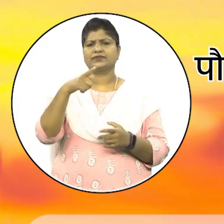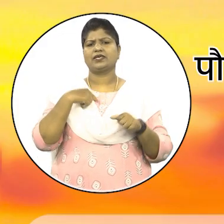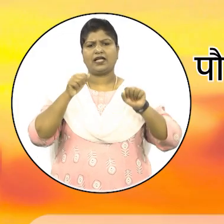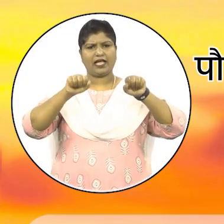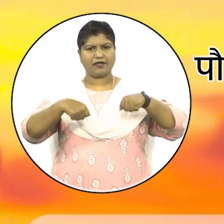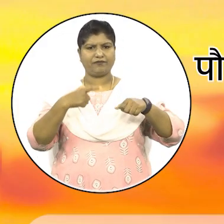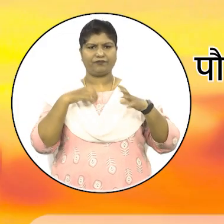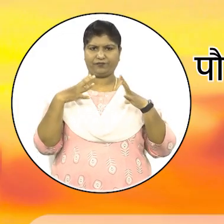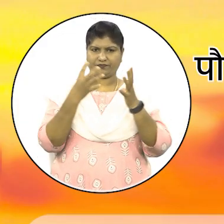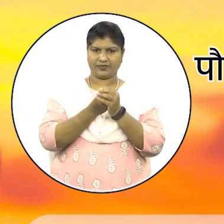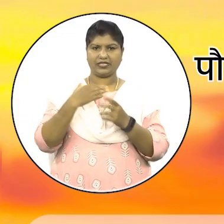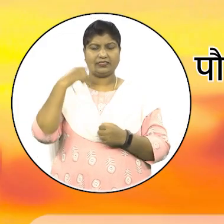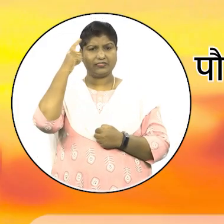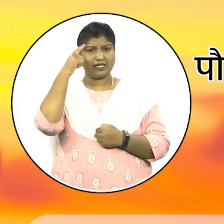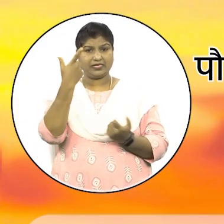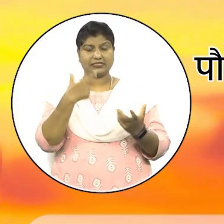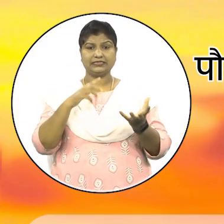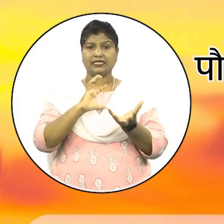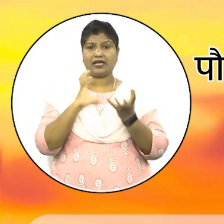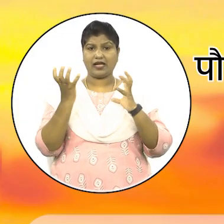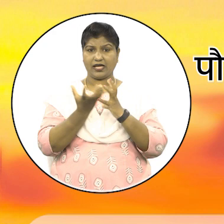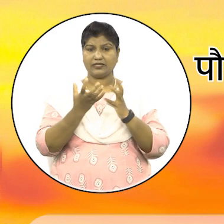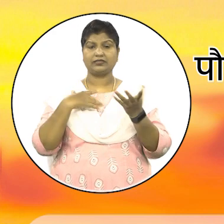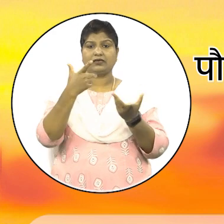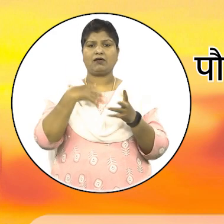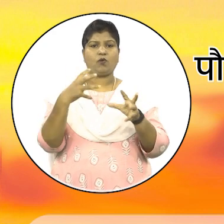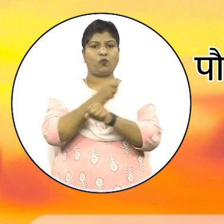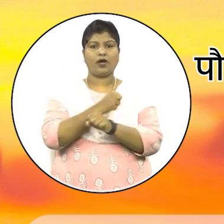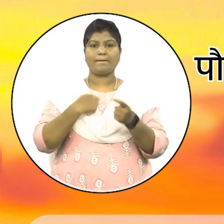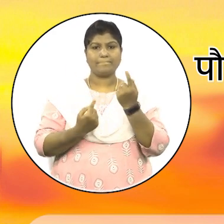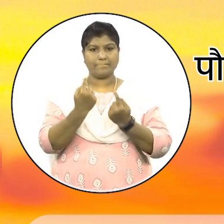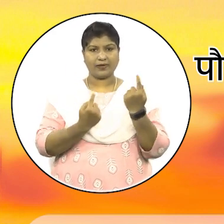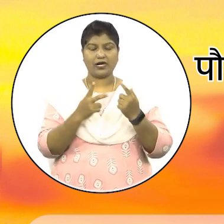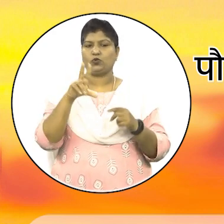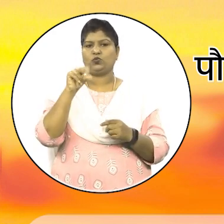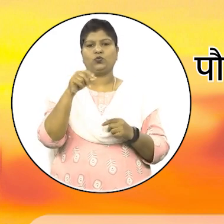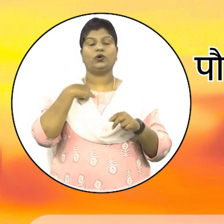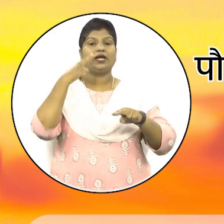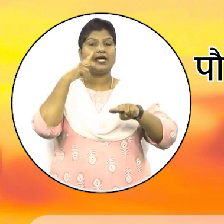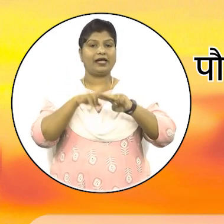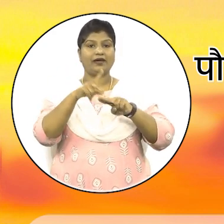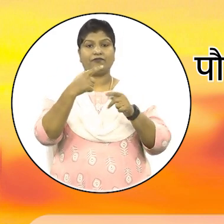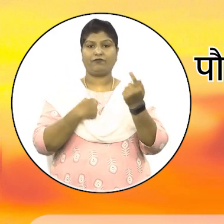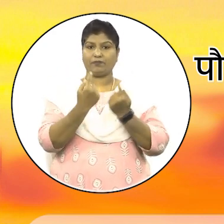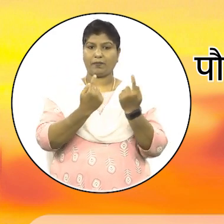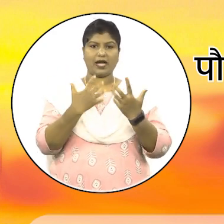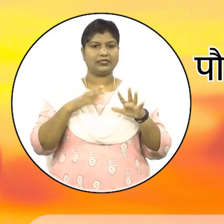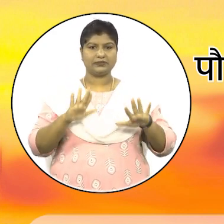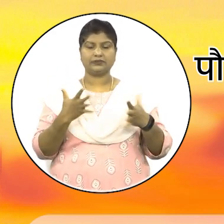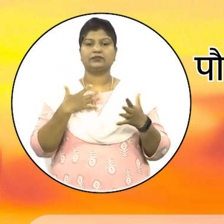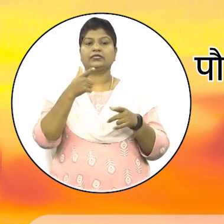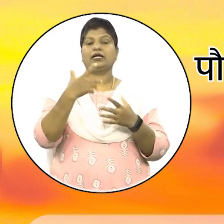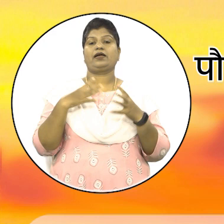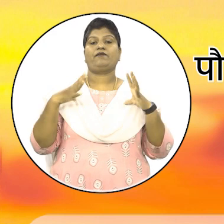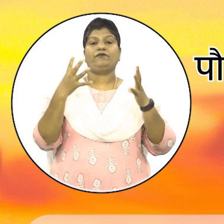क्या हम पौधों के बिना अपनी पृथ्वी के बारे में सोच सकते हैं? नहीं। अगर पौधे